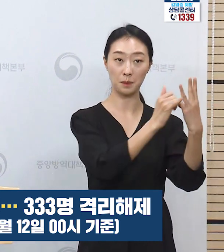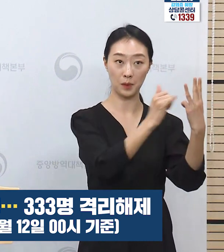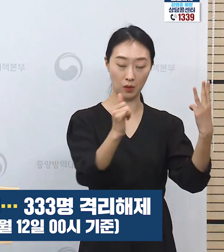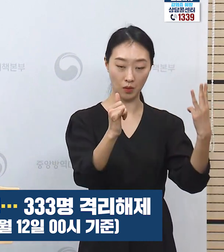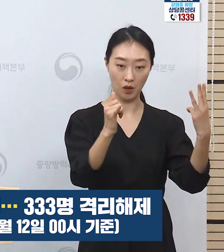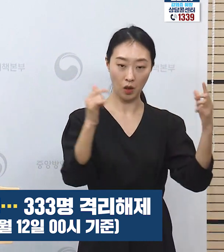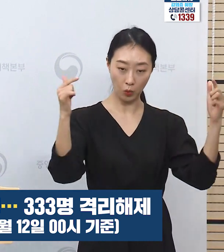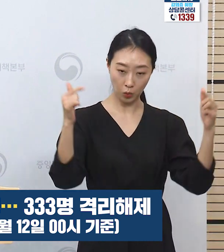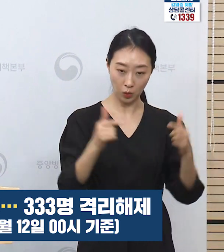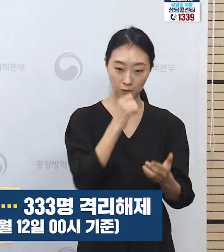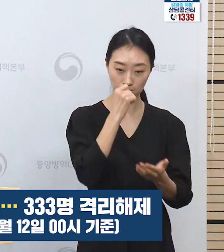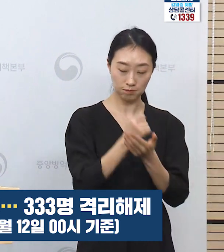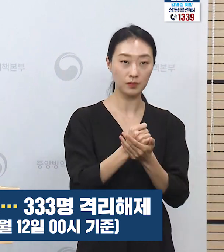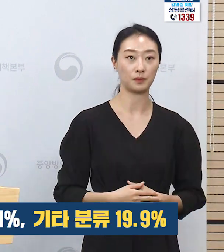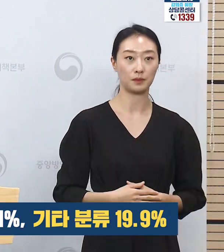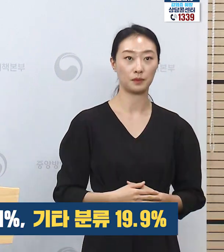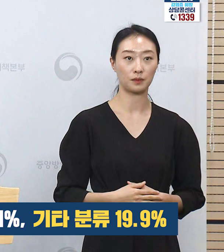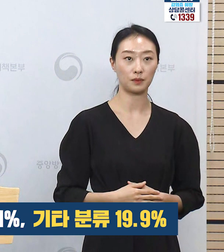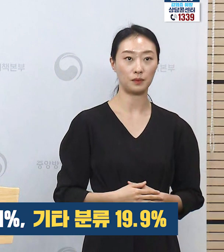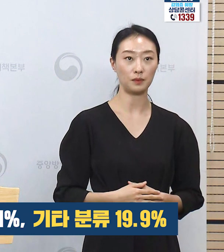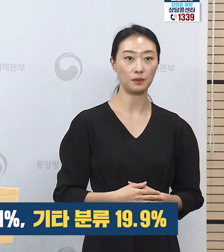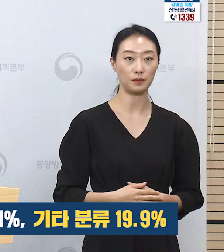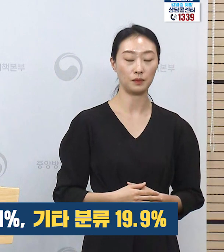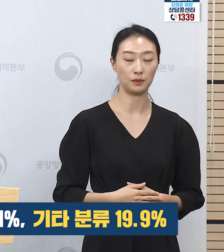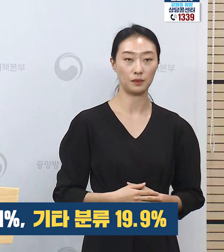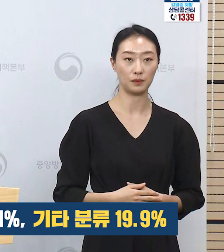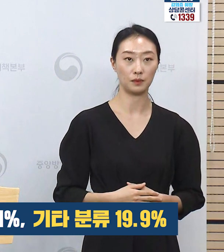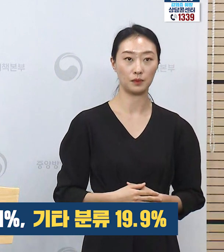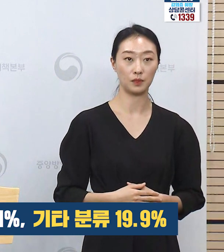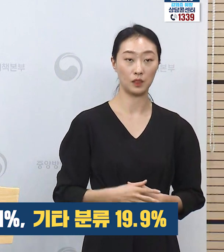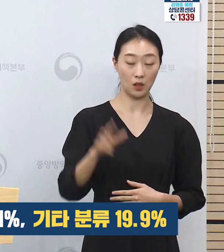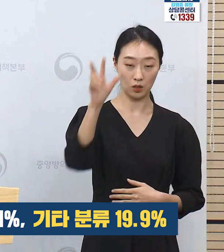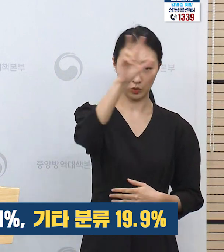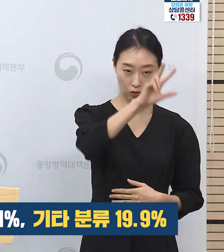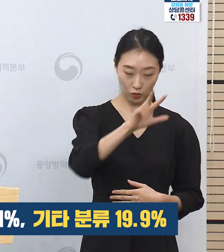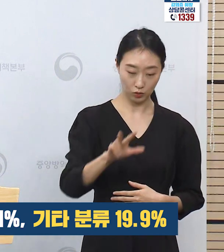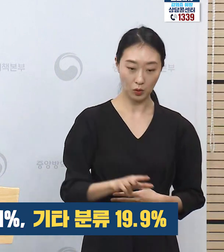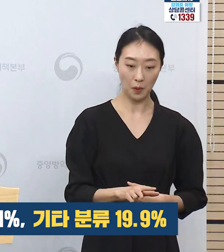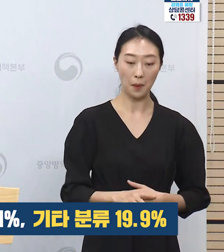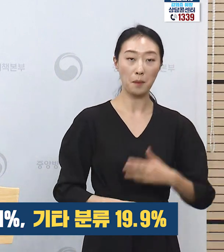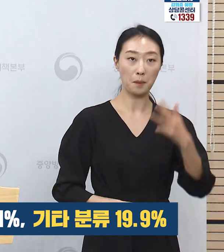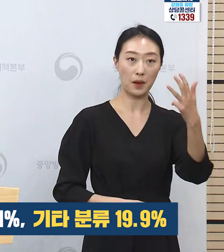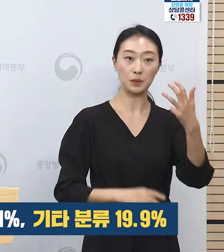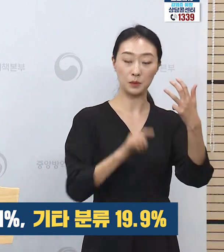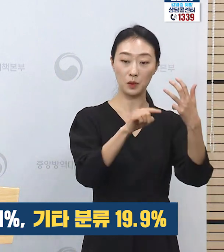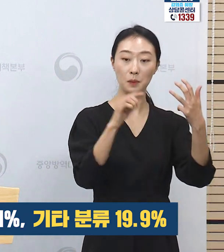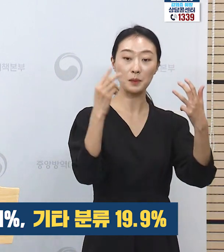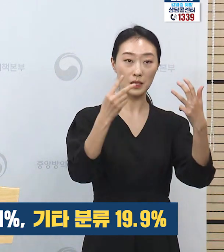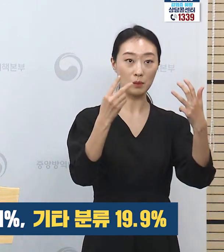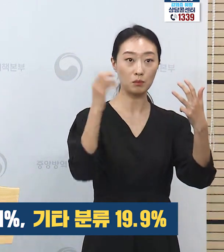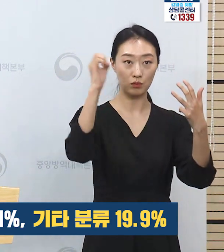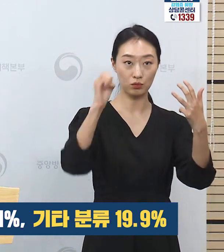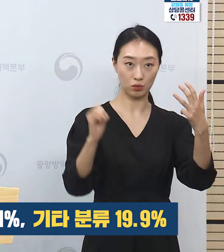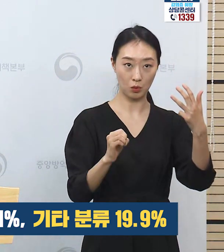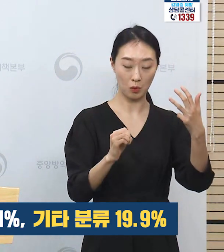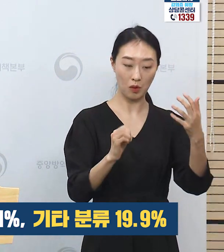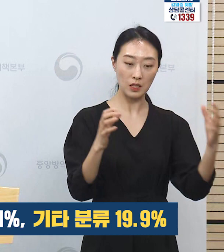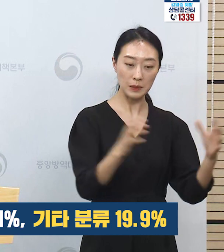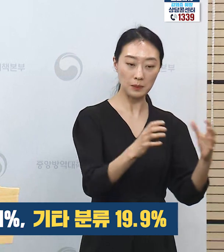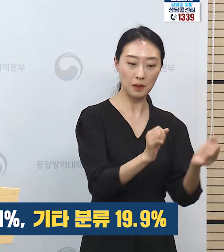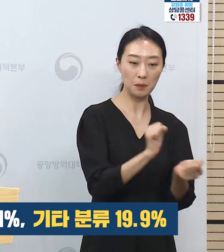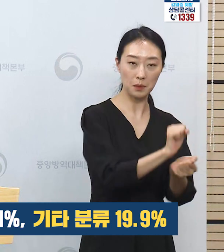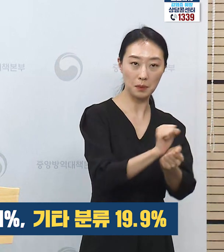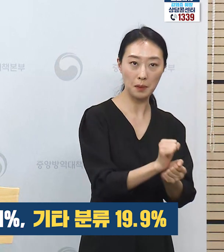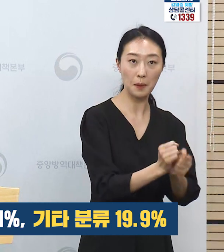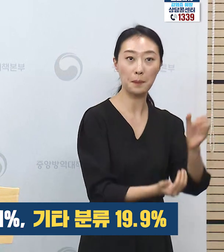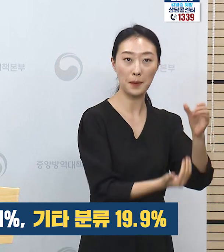333명이 격리 해제된 상태입니다. 전국적으로는 80.1%의 발생이 집단 발생과 연관성이